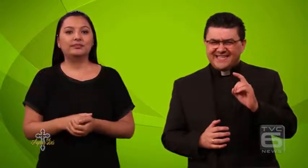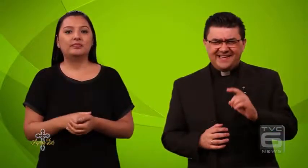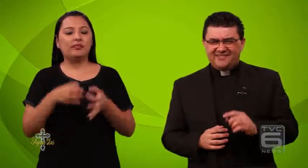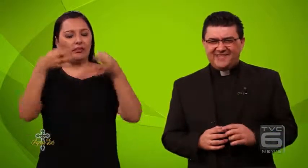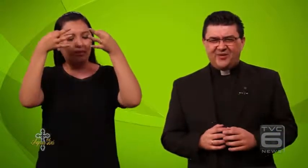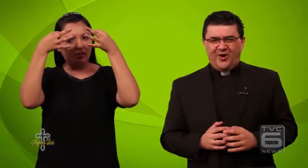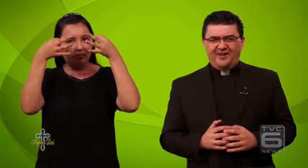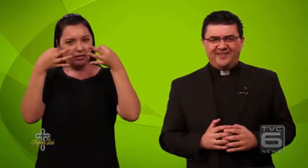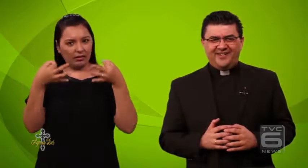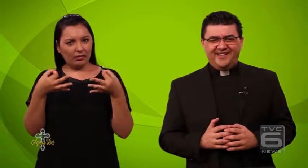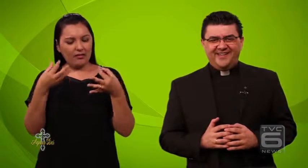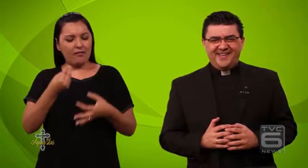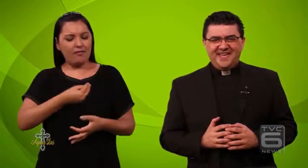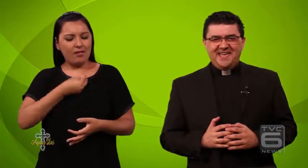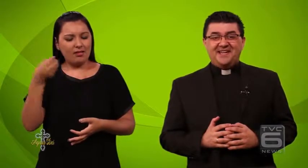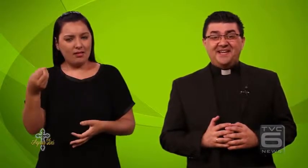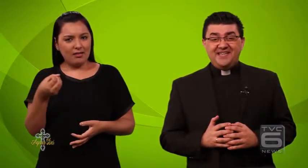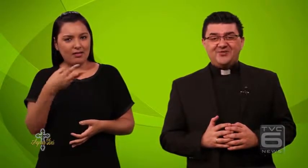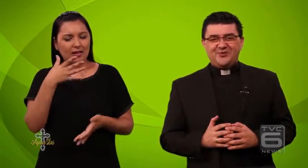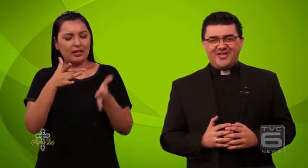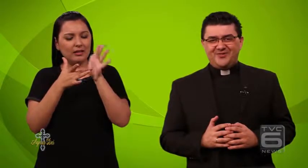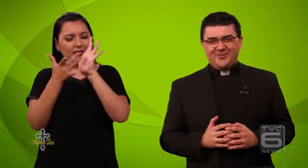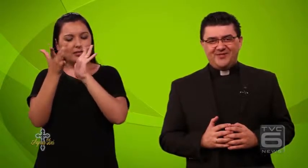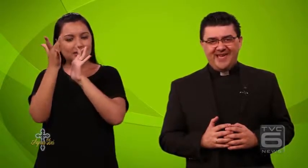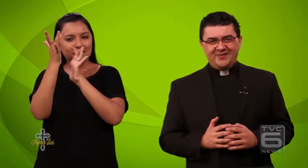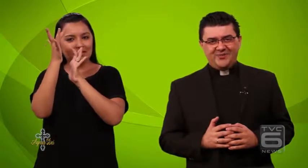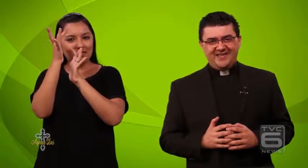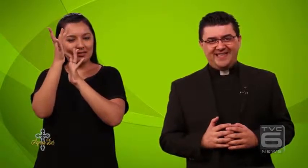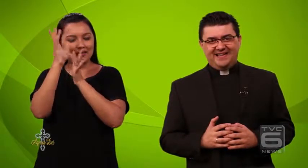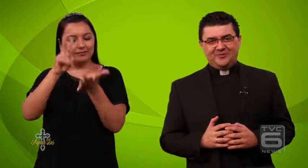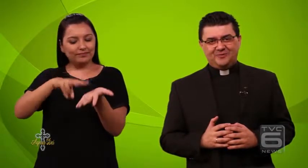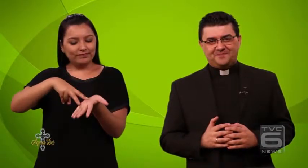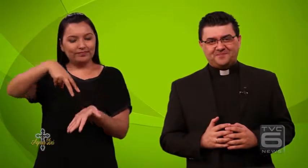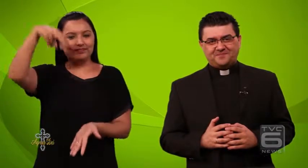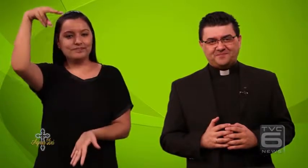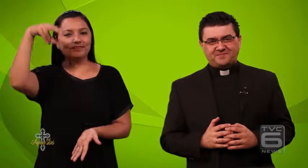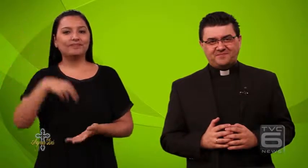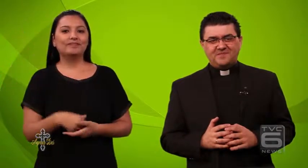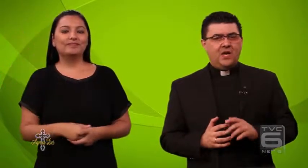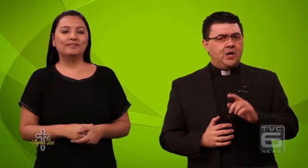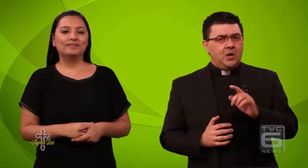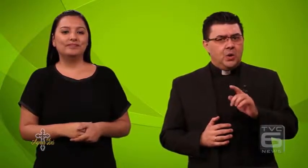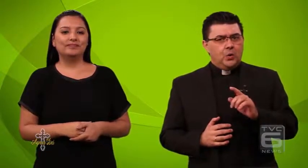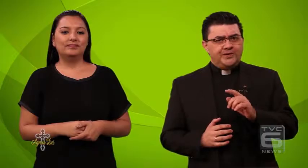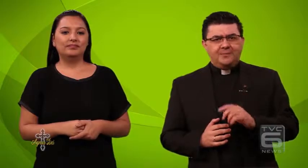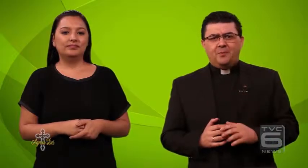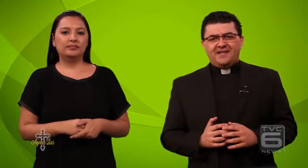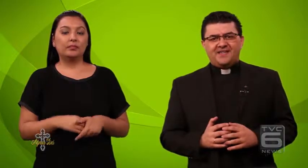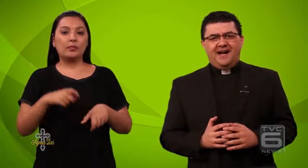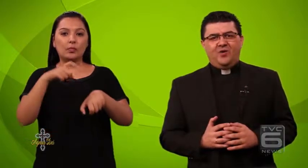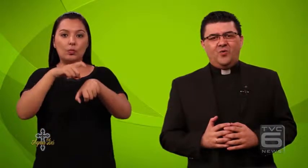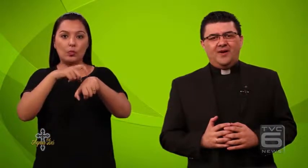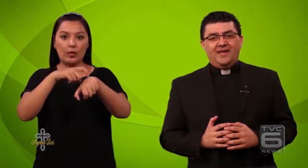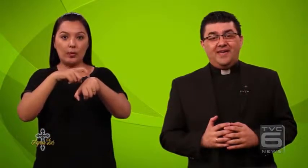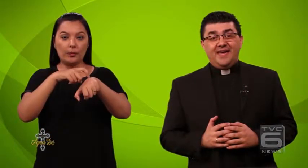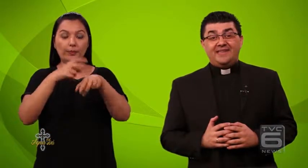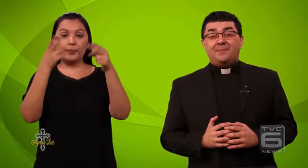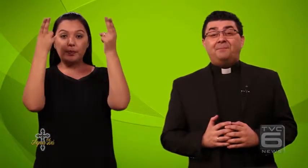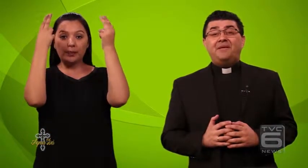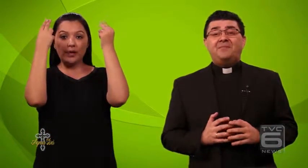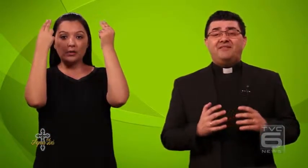está reservada a uma classe, a um grupo da igreja. Não. Toda